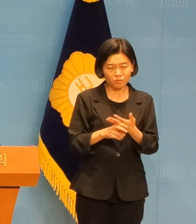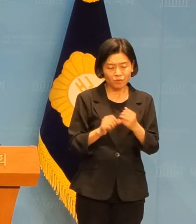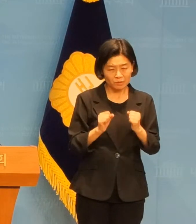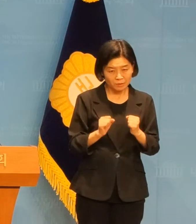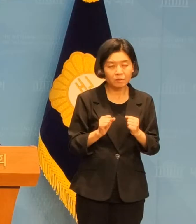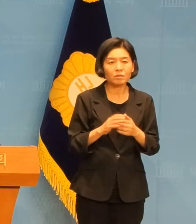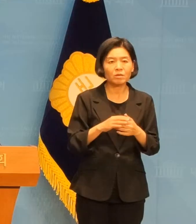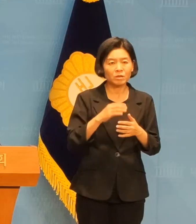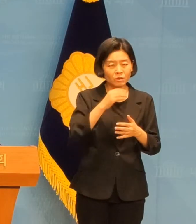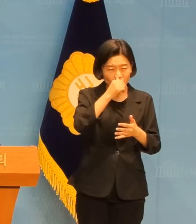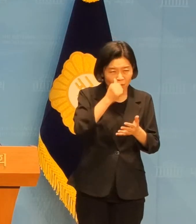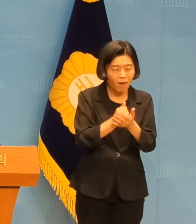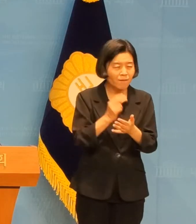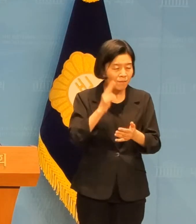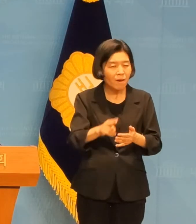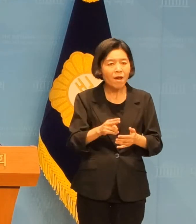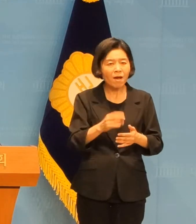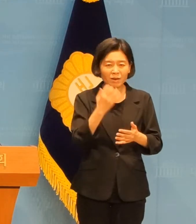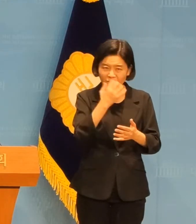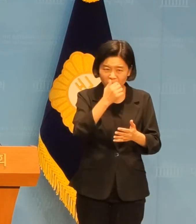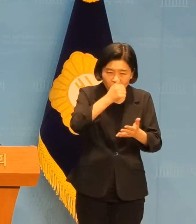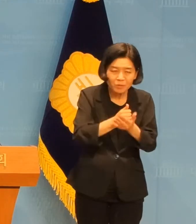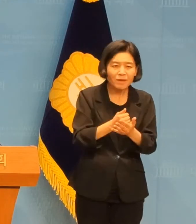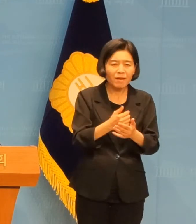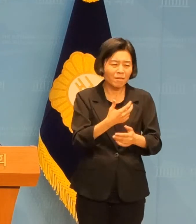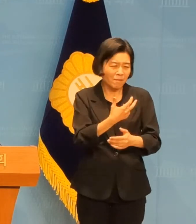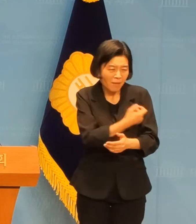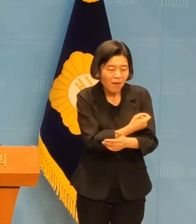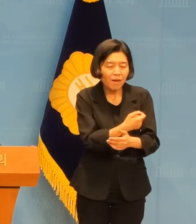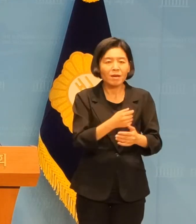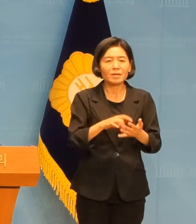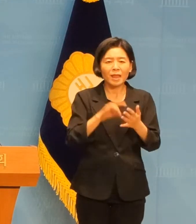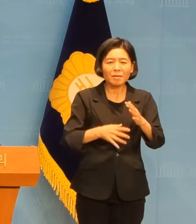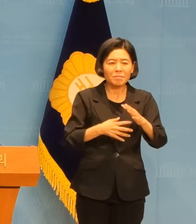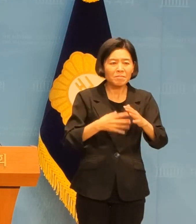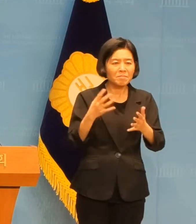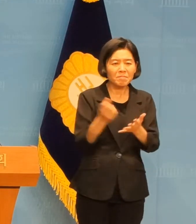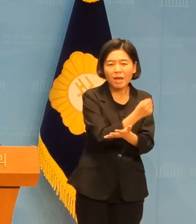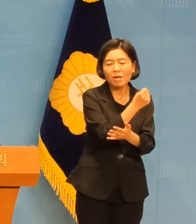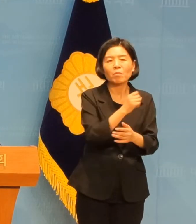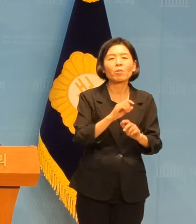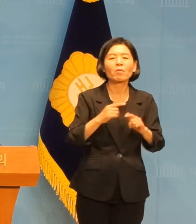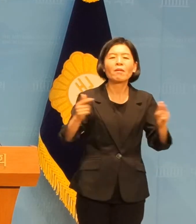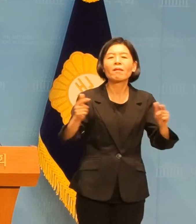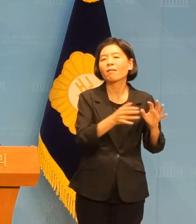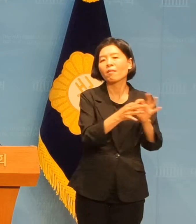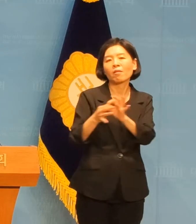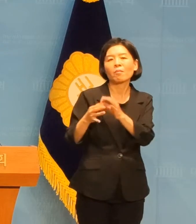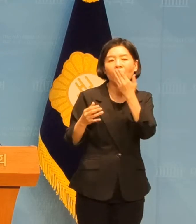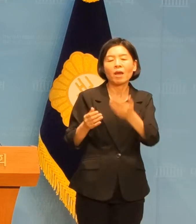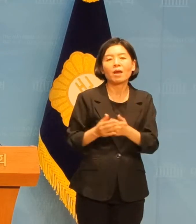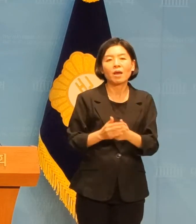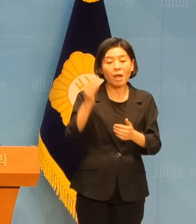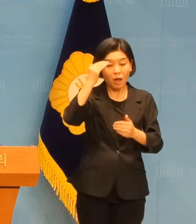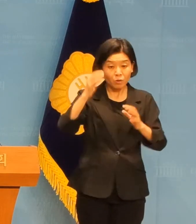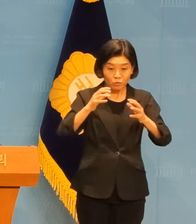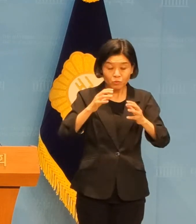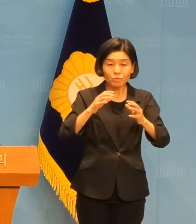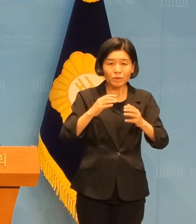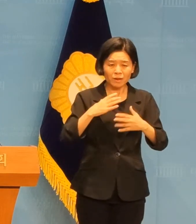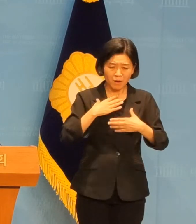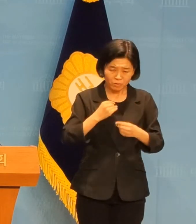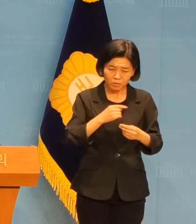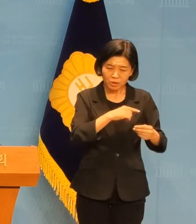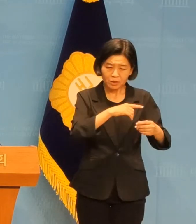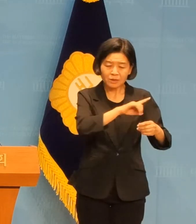흉악범죄, 성범죄, 마약, 탈세로 연결되게 되어 있습니다. 우리나라 자국민의 안전이 제일 우선인 것